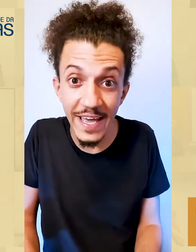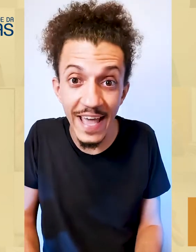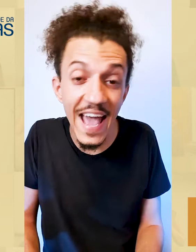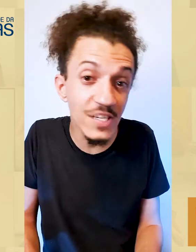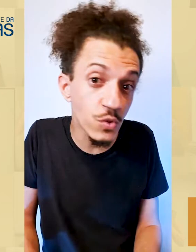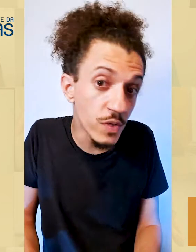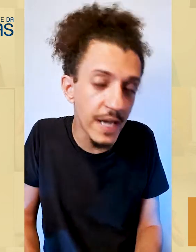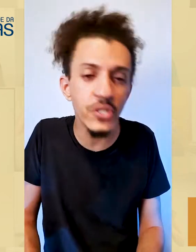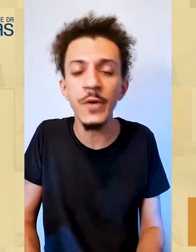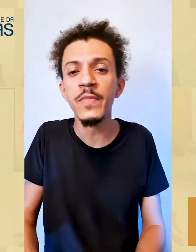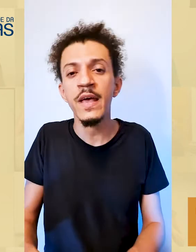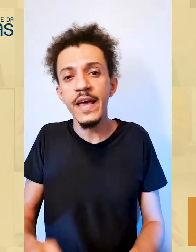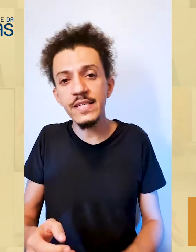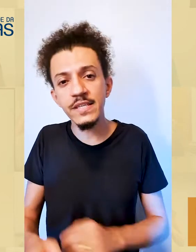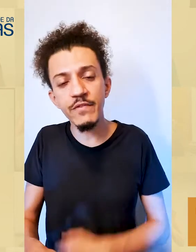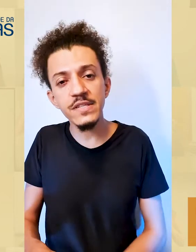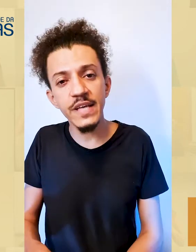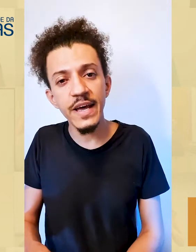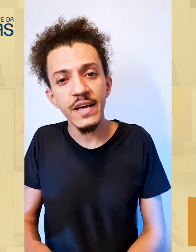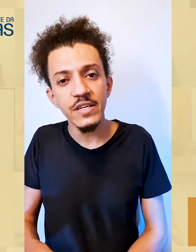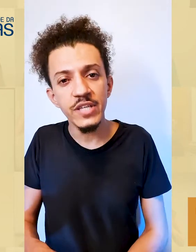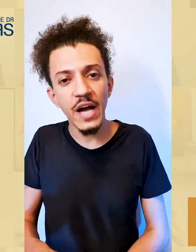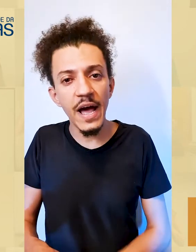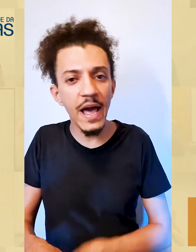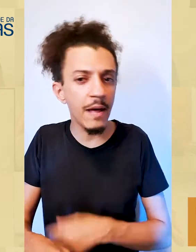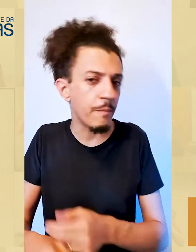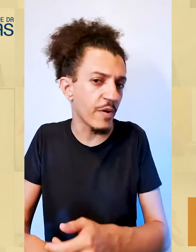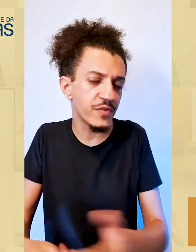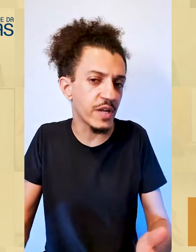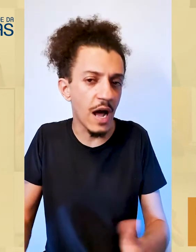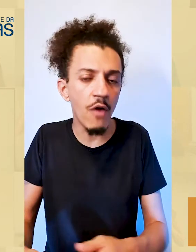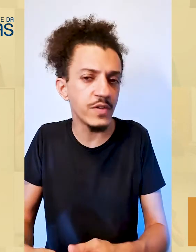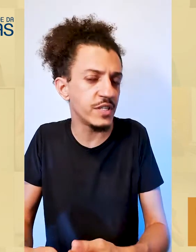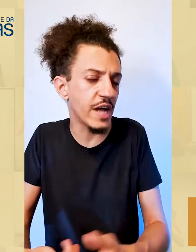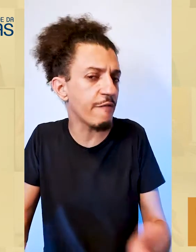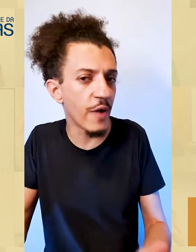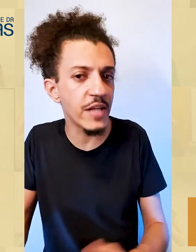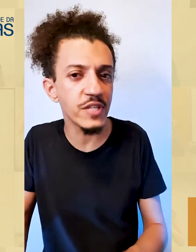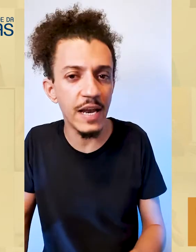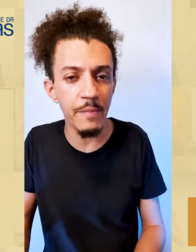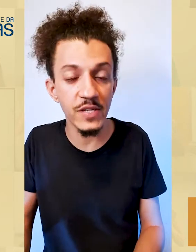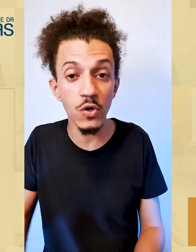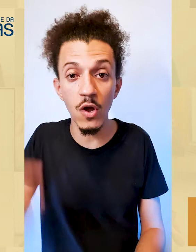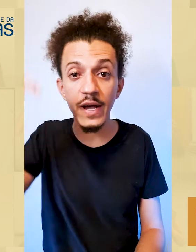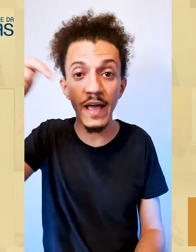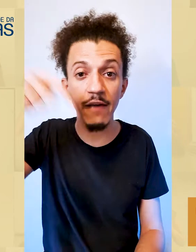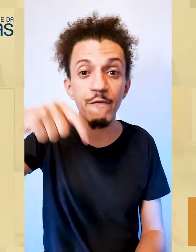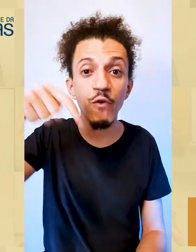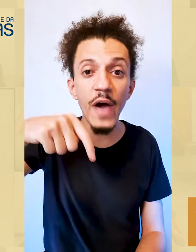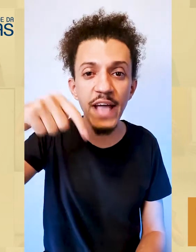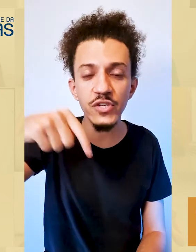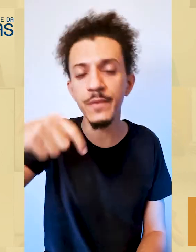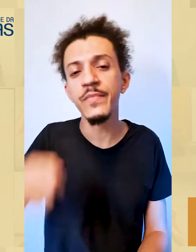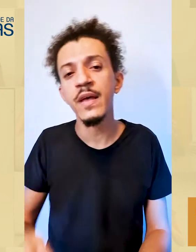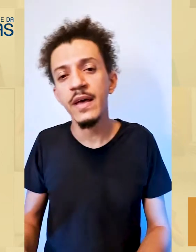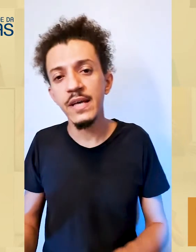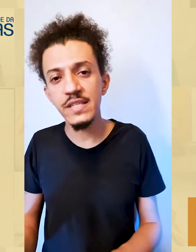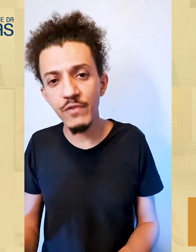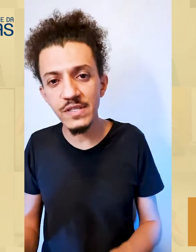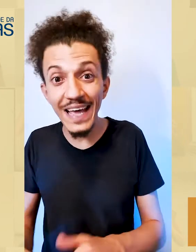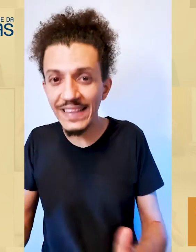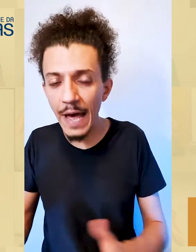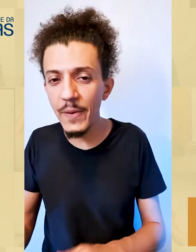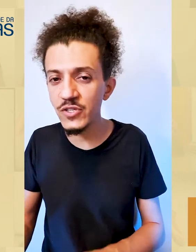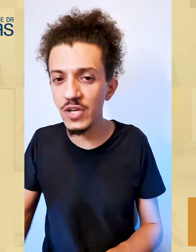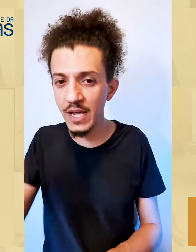coloca aí estudante. E se você já é profissional, você já é fluente na Libras, coloca aí fluente. E se